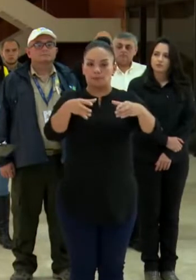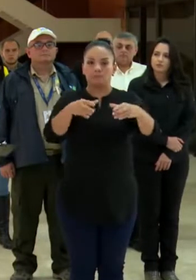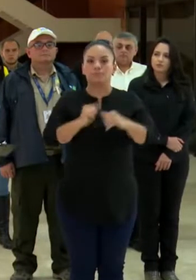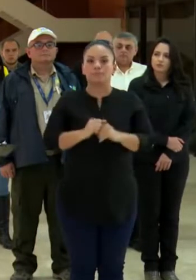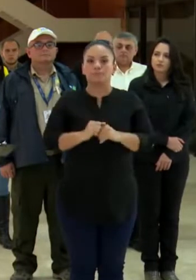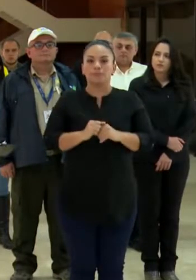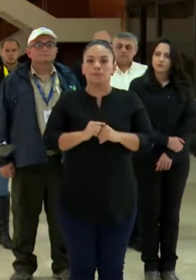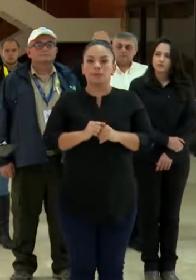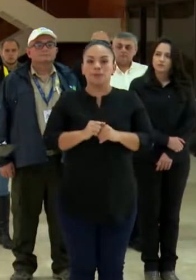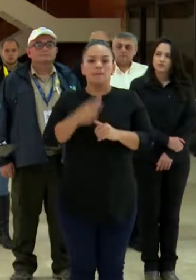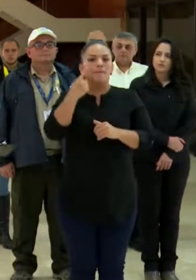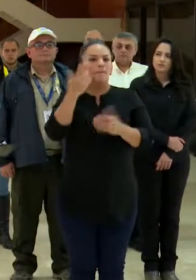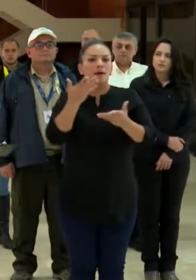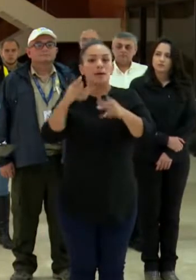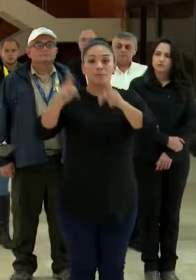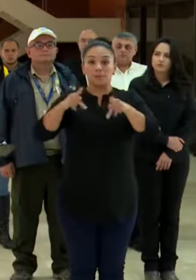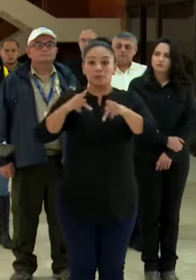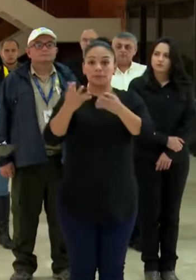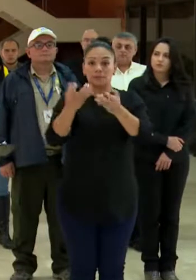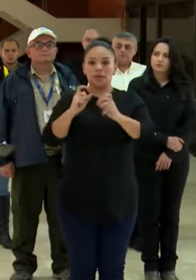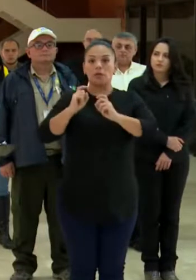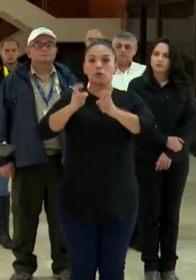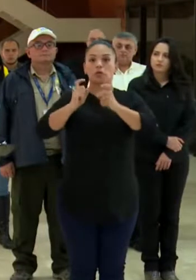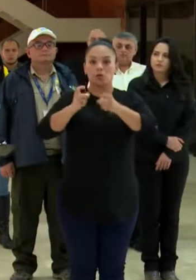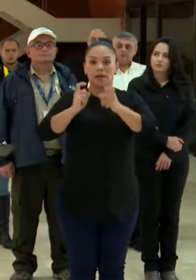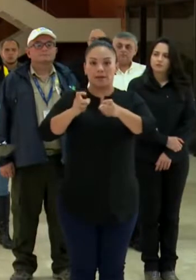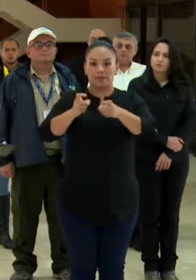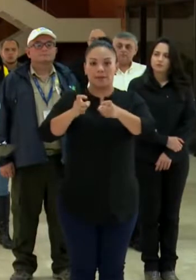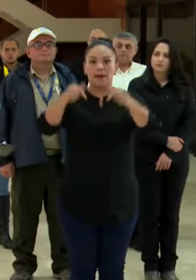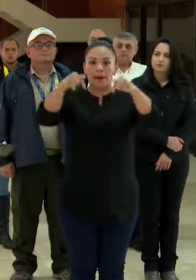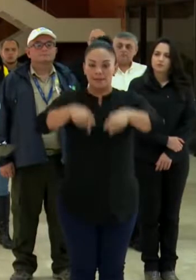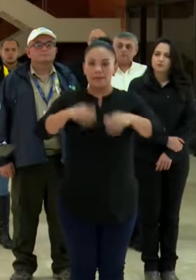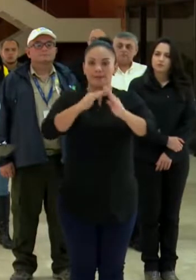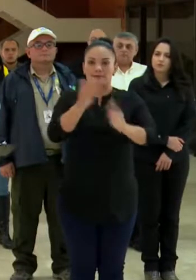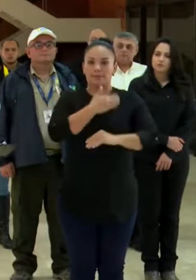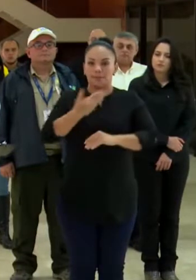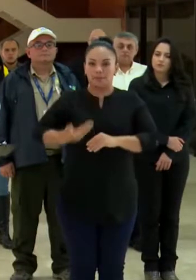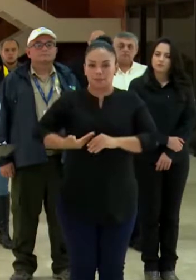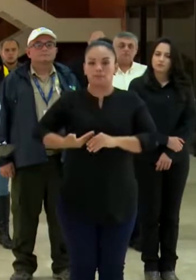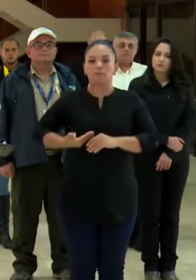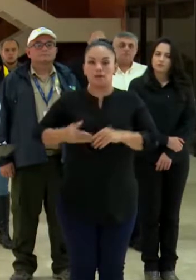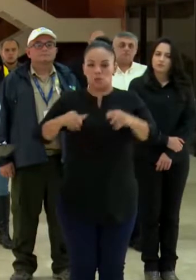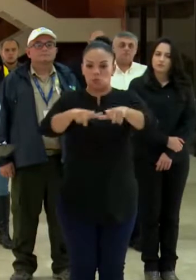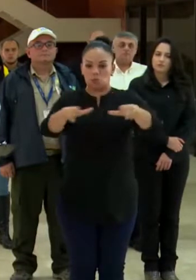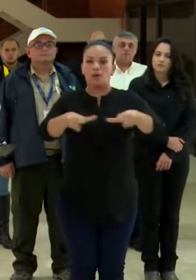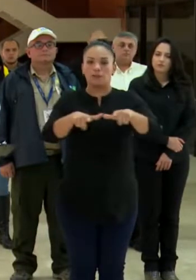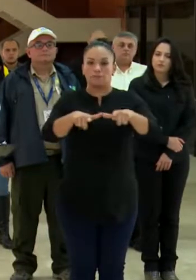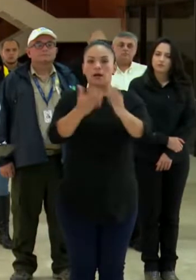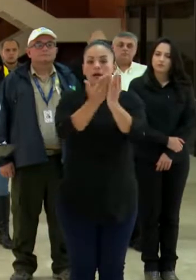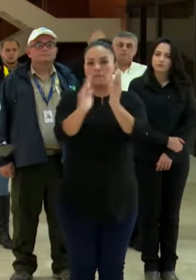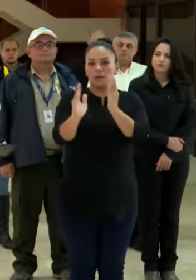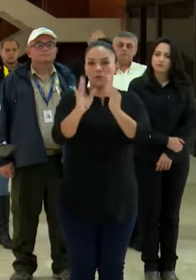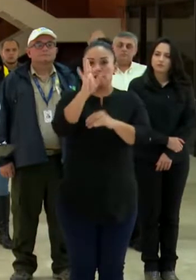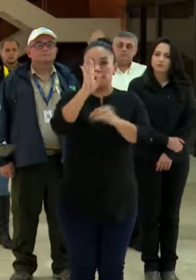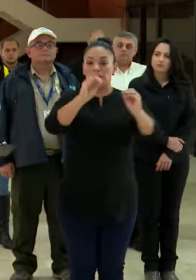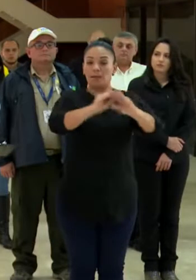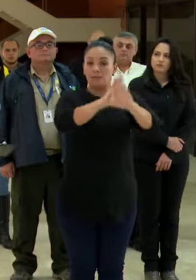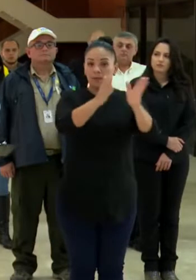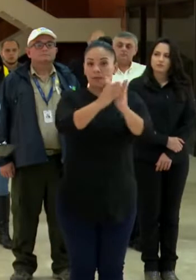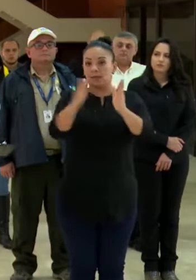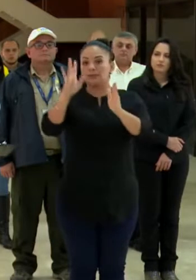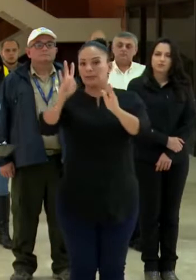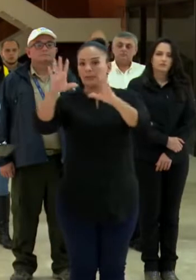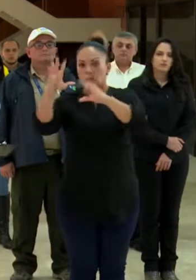quieran donar aquí en Casa Presidencial. Estará abierto entre 7 a.m. y